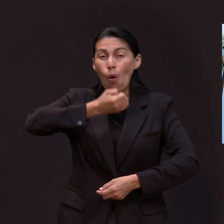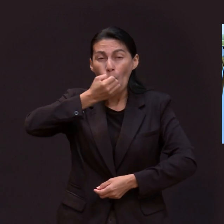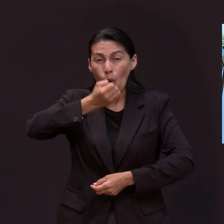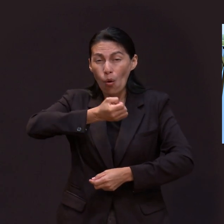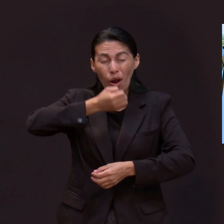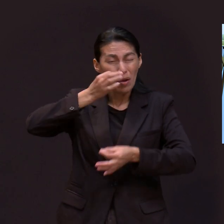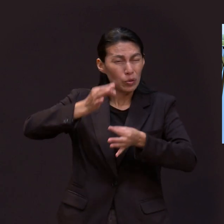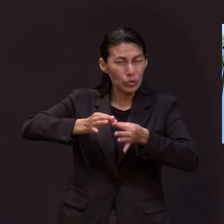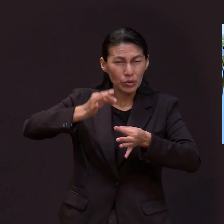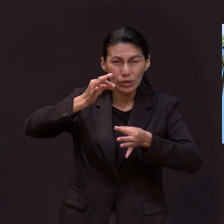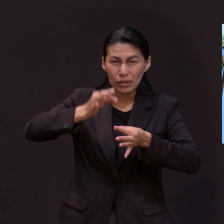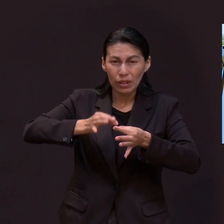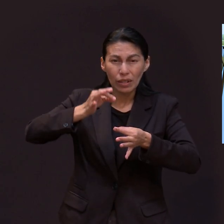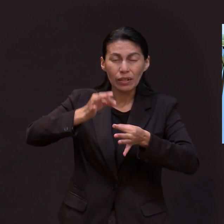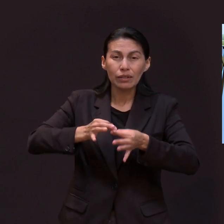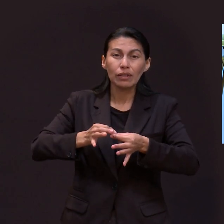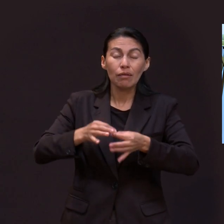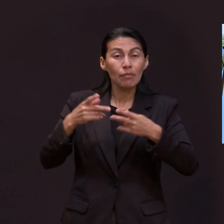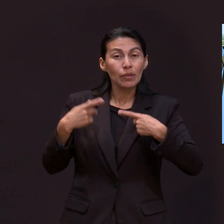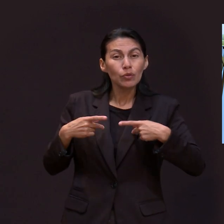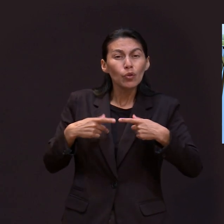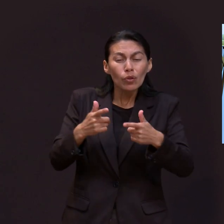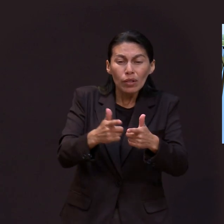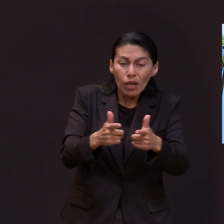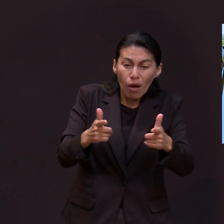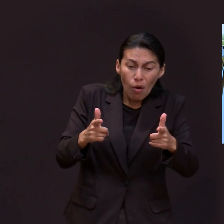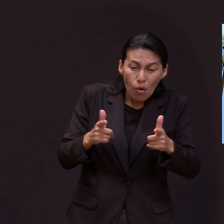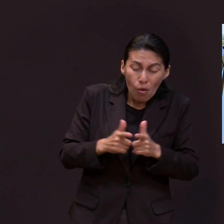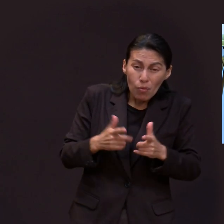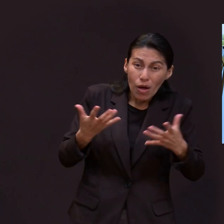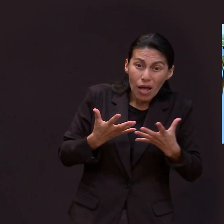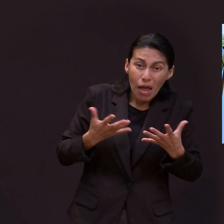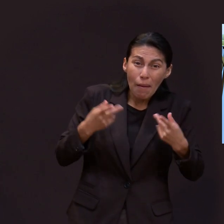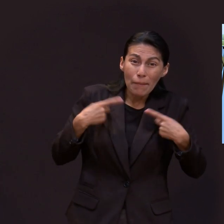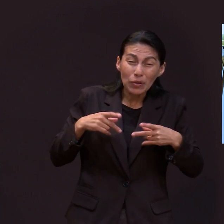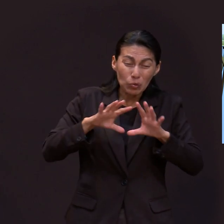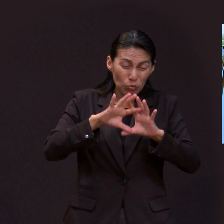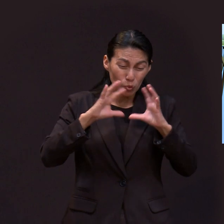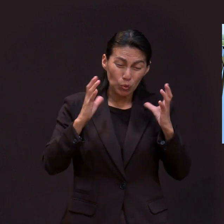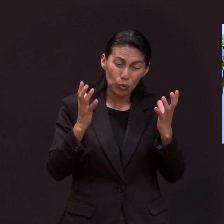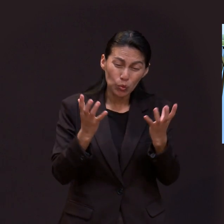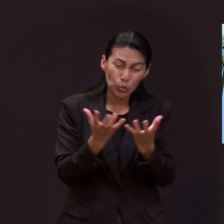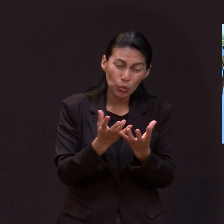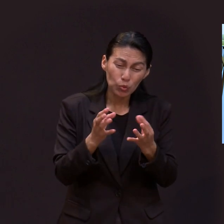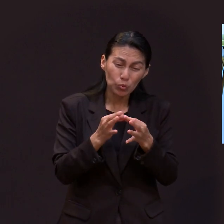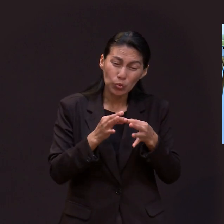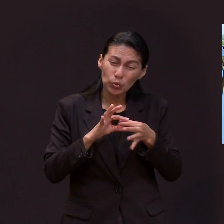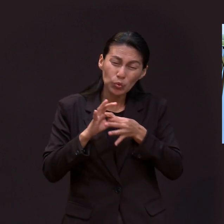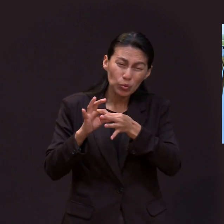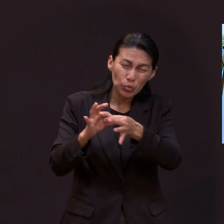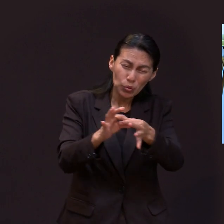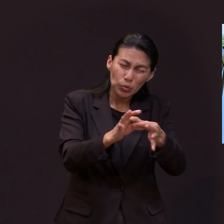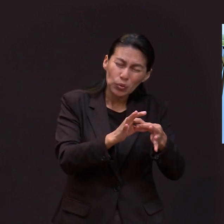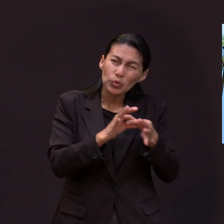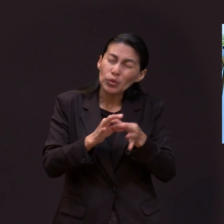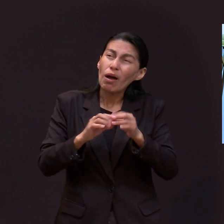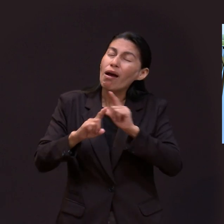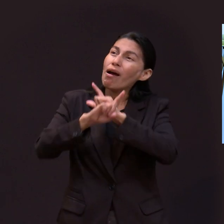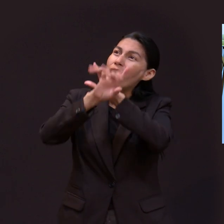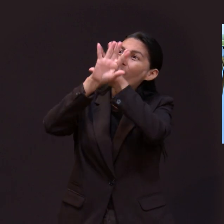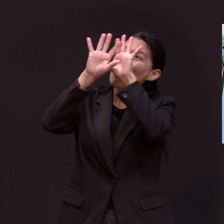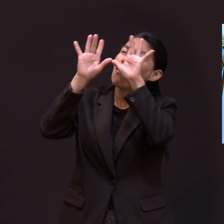guerreras de oración grupos que llenemos al mundo de la gloria de dios